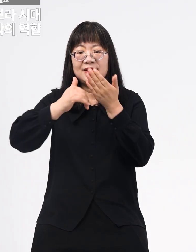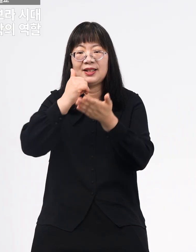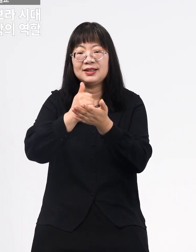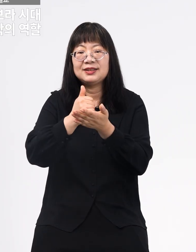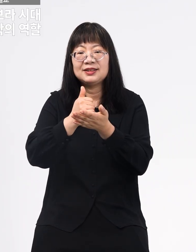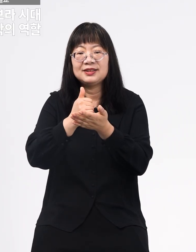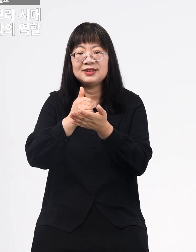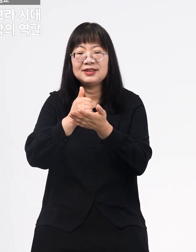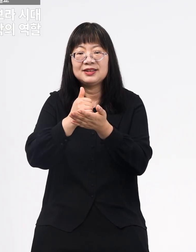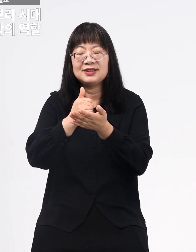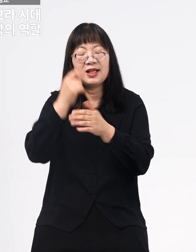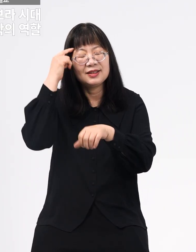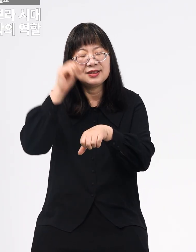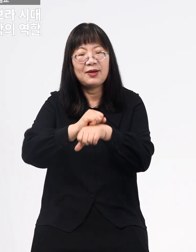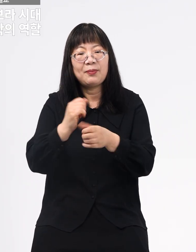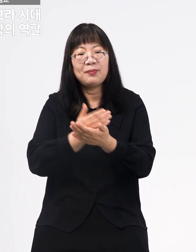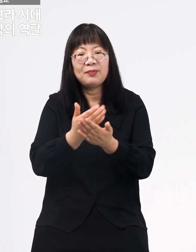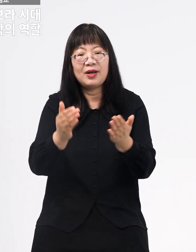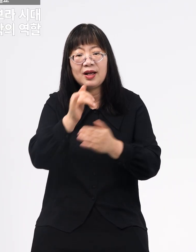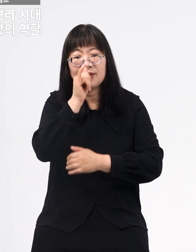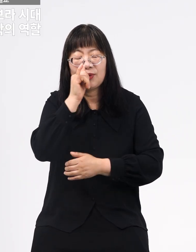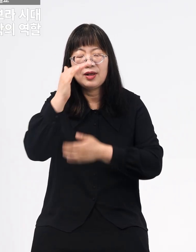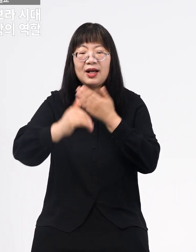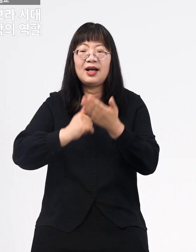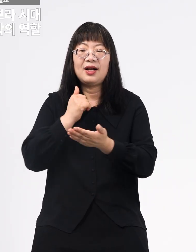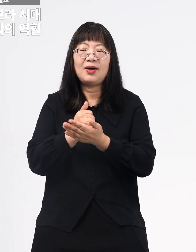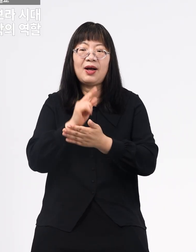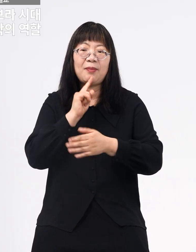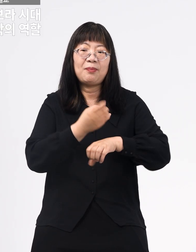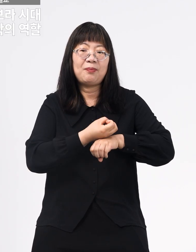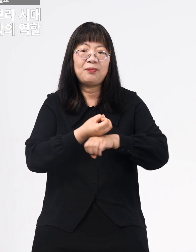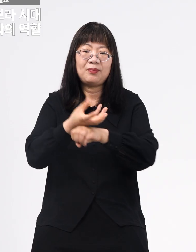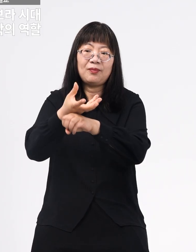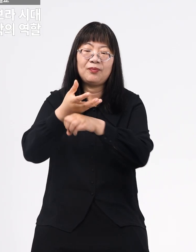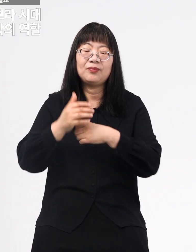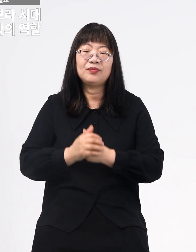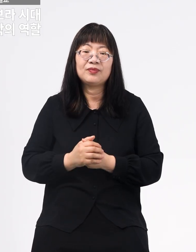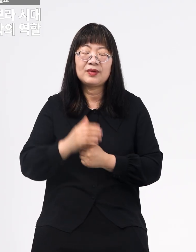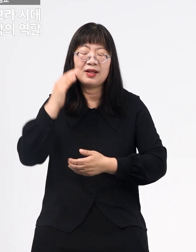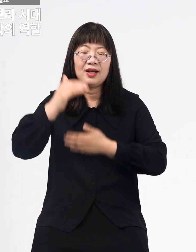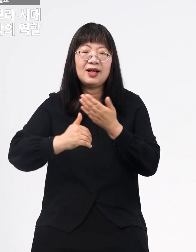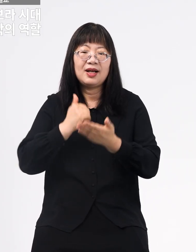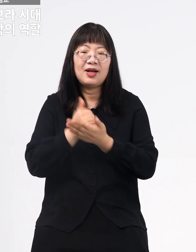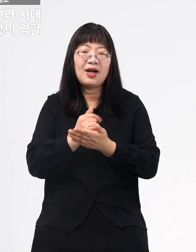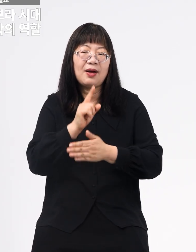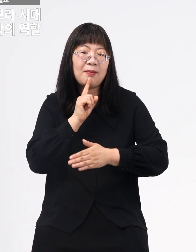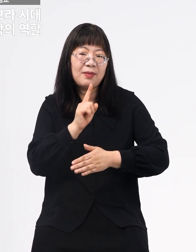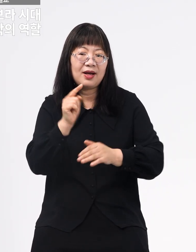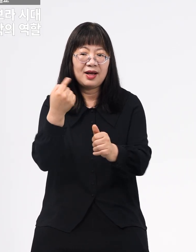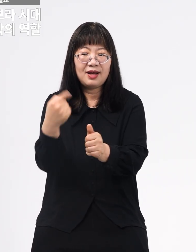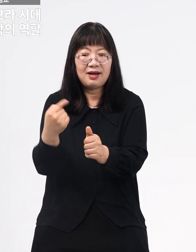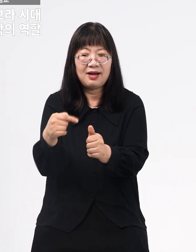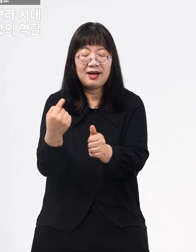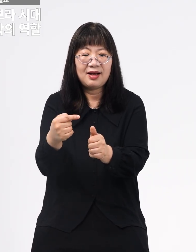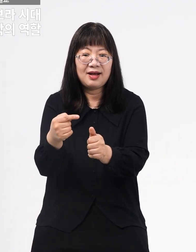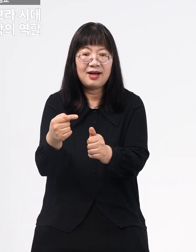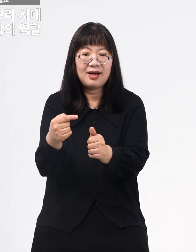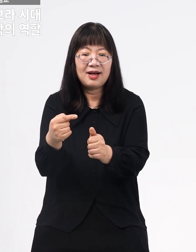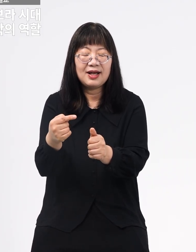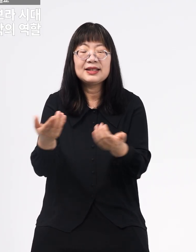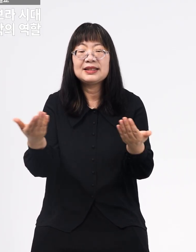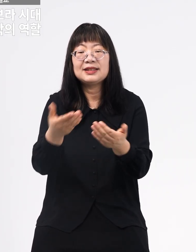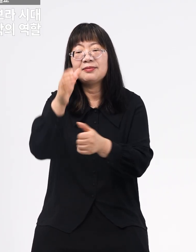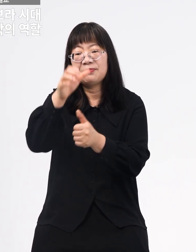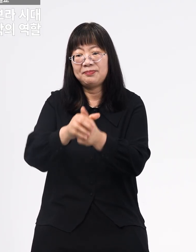하나님의 지혜를 베풀고 하나님의 말씀을 전달하고 하나님의 말씀을 가르치는 직무를